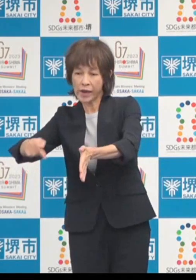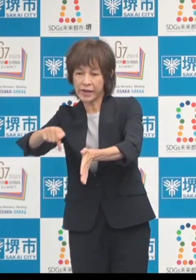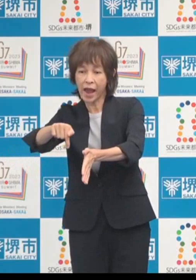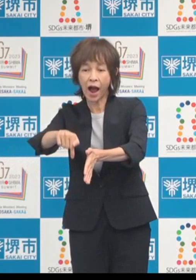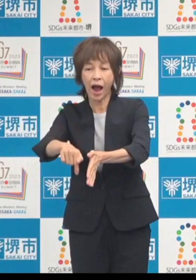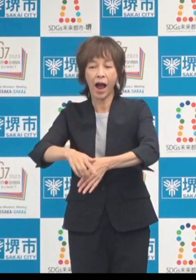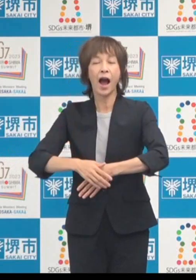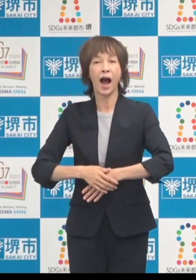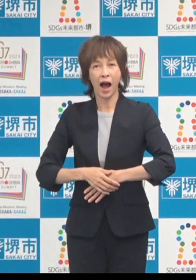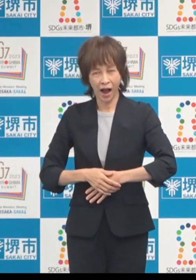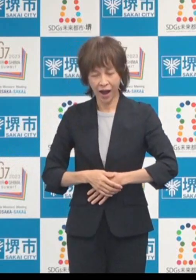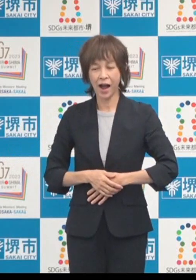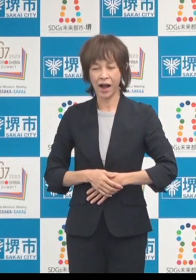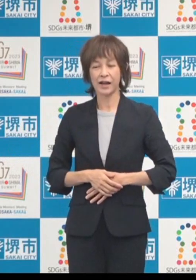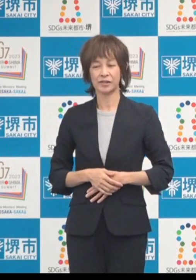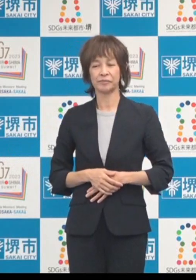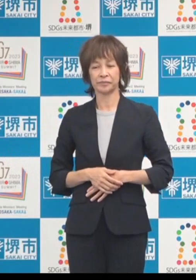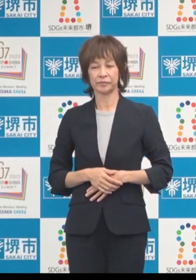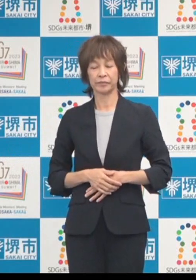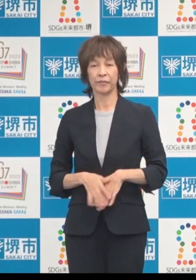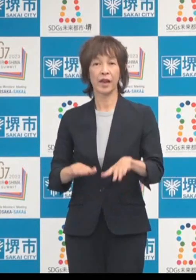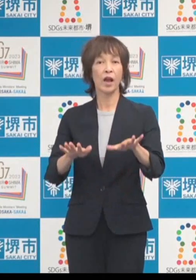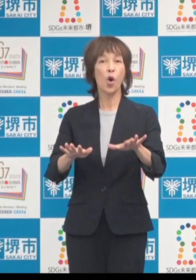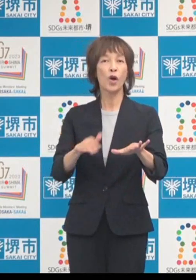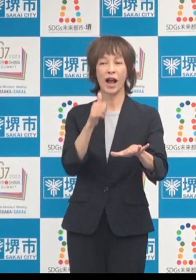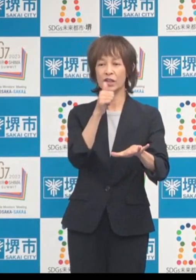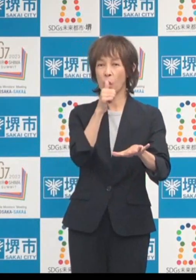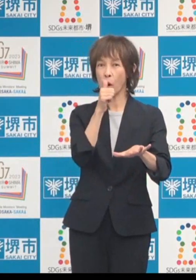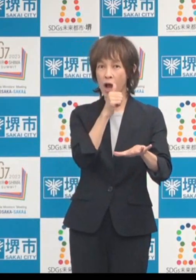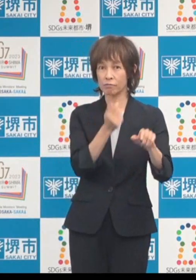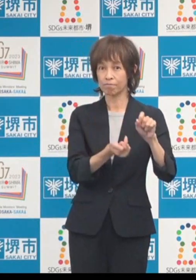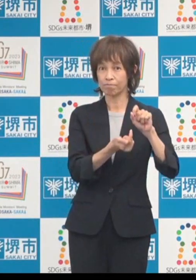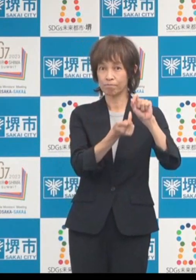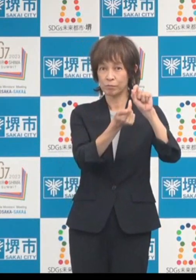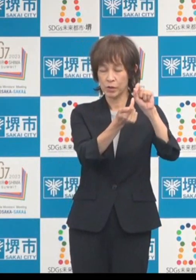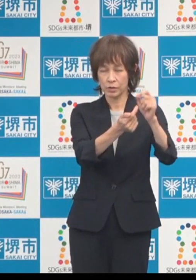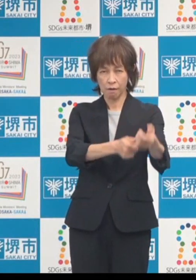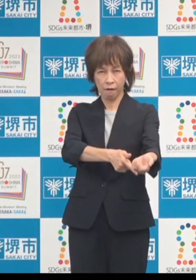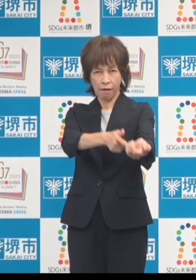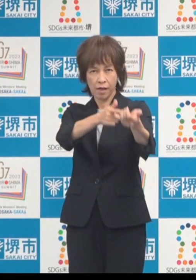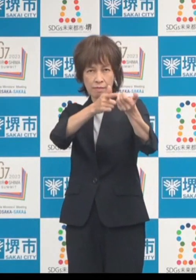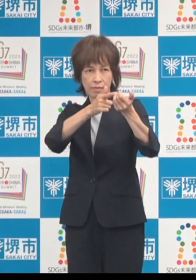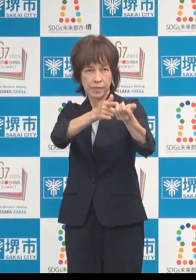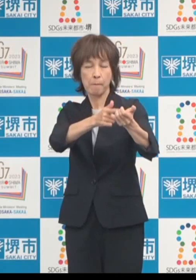を上げております。今回ご紹介する鉄砲鍛冶屋式